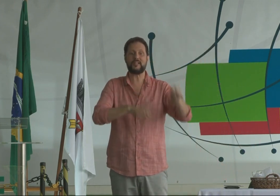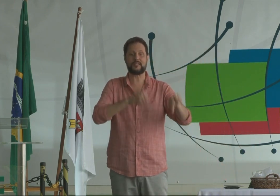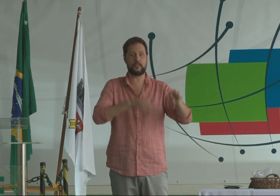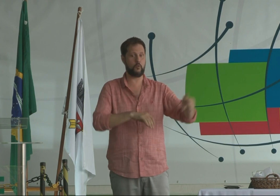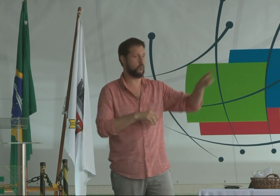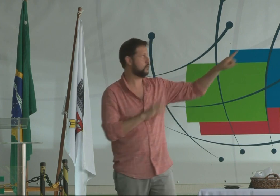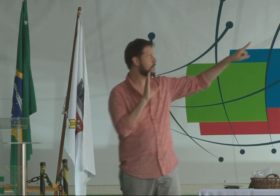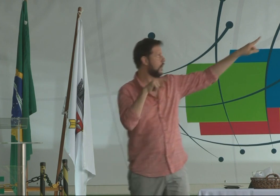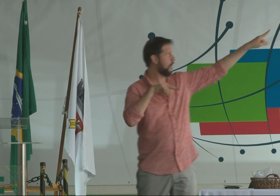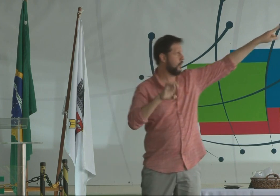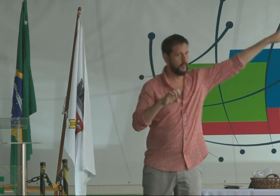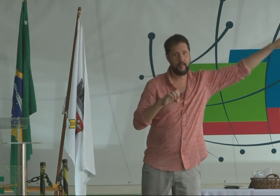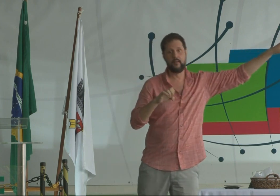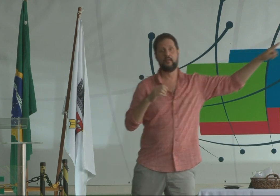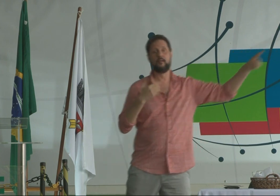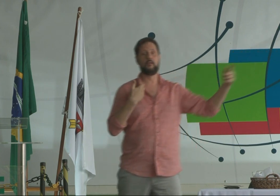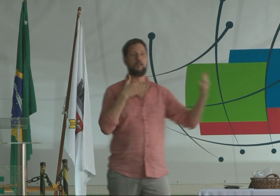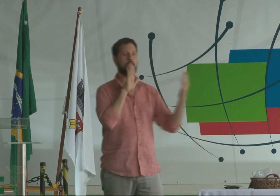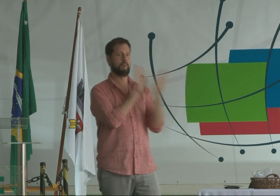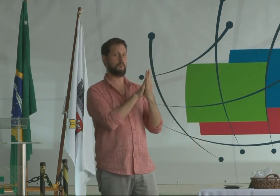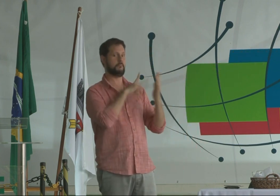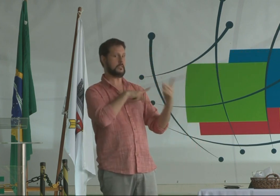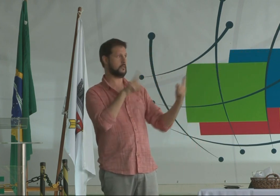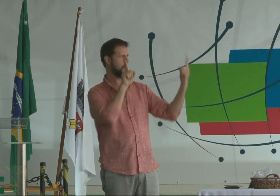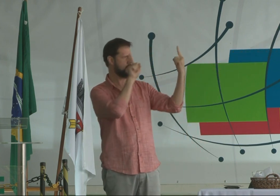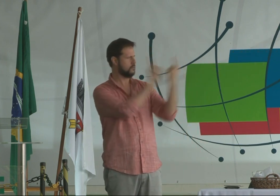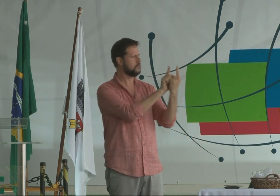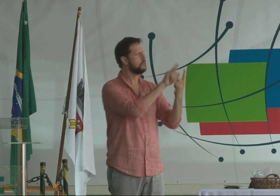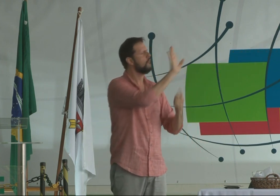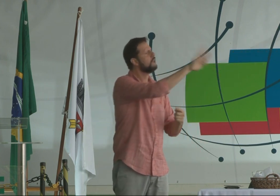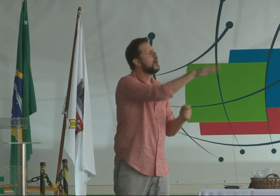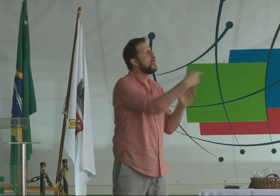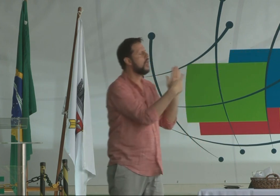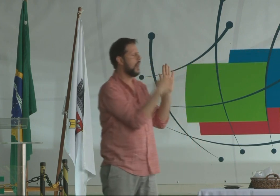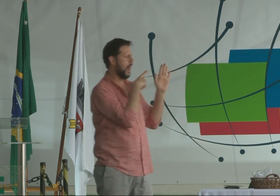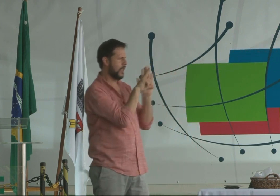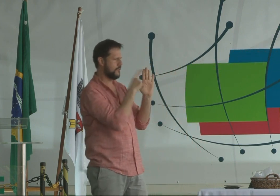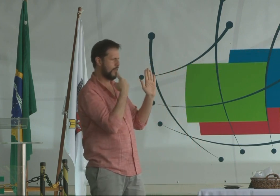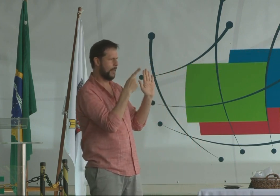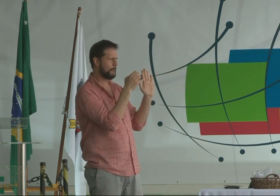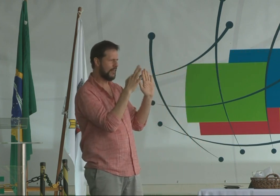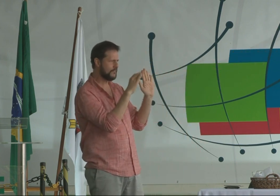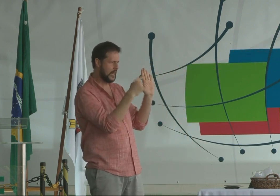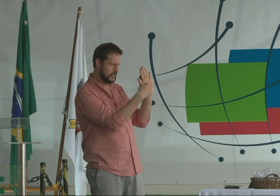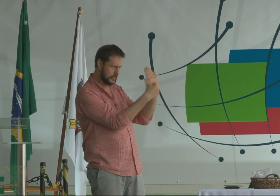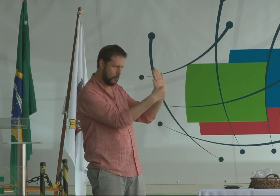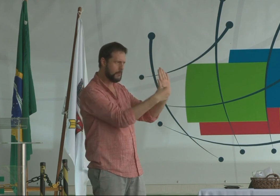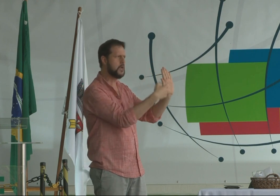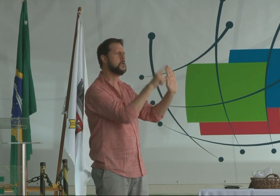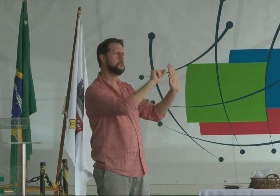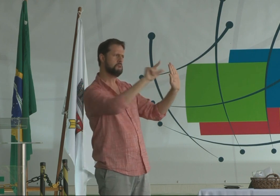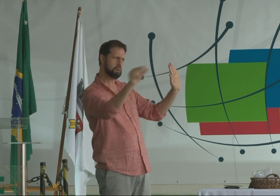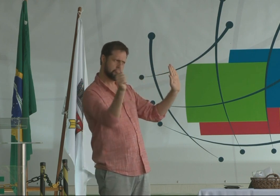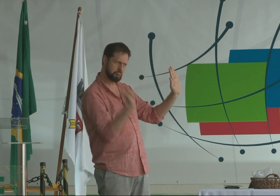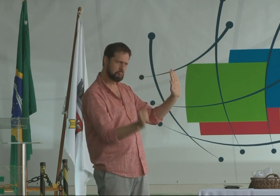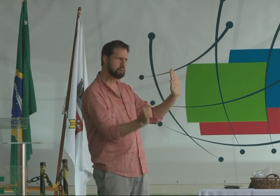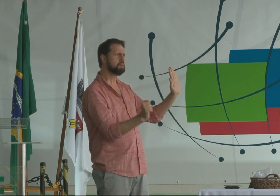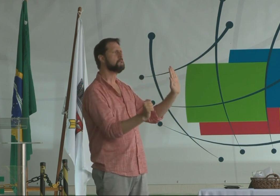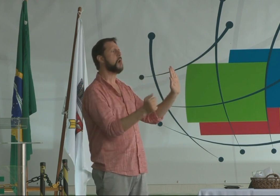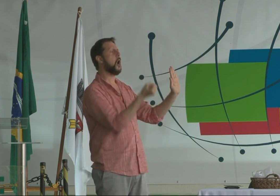Então, o Brasil tem documentos que orientam em relação a essa questão. A gente encontra todos eles. Estão acessíveis para a gente. E essa questão, por exemplo, quando eu fui no